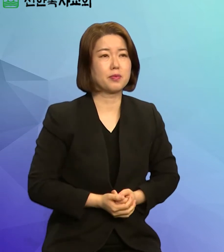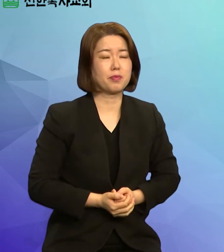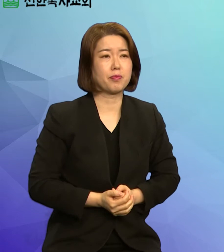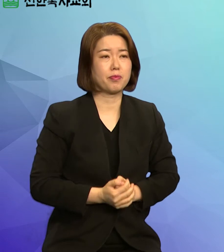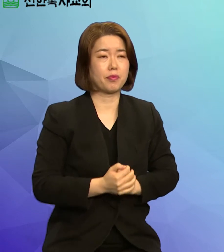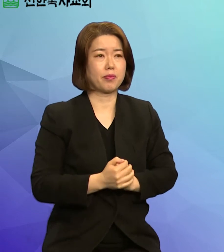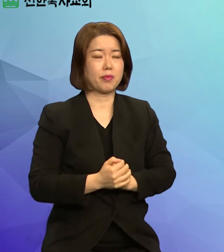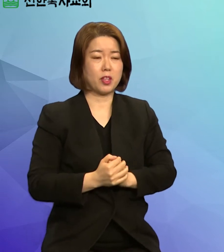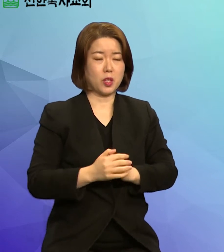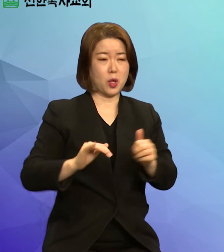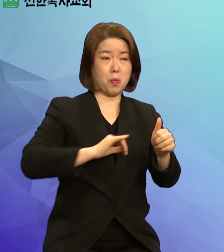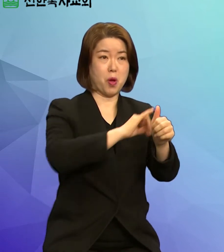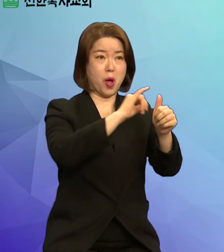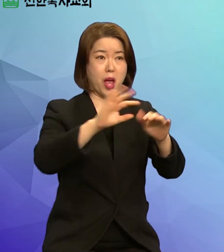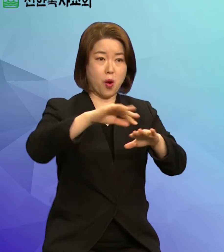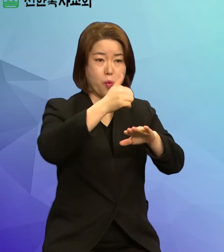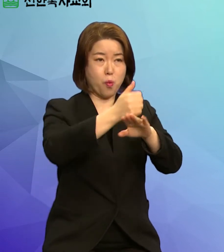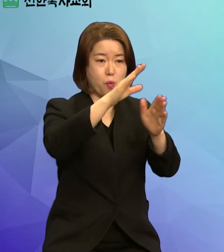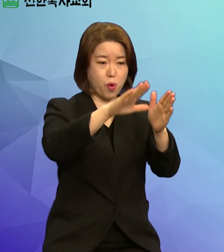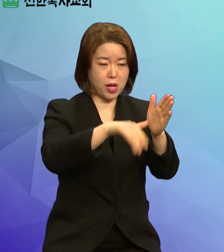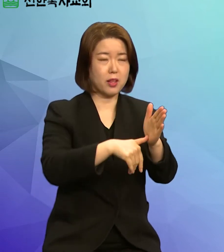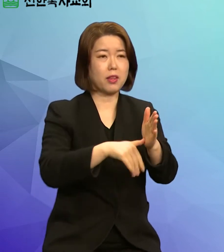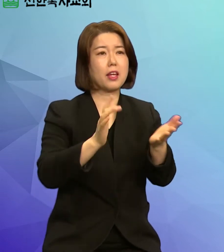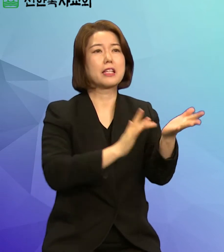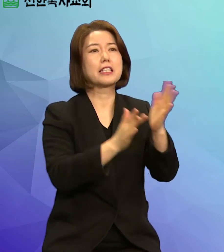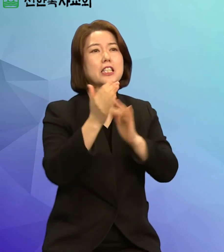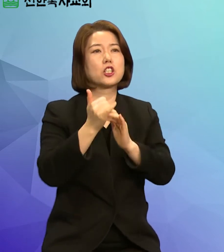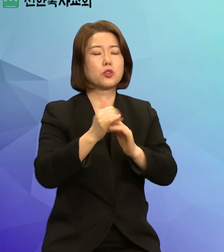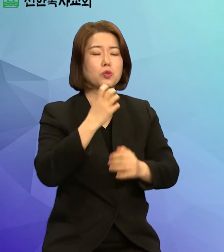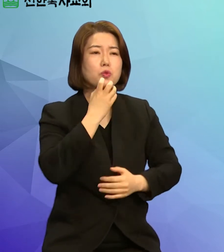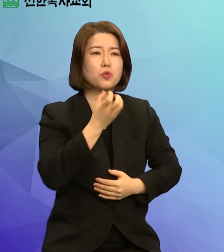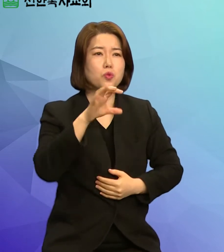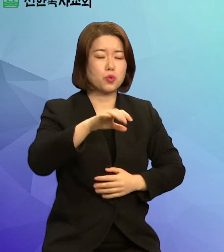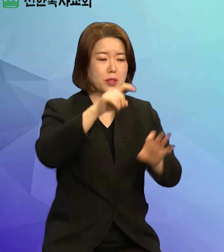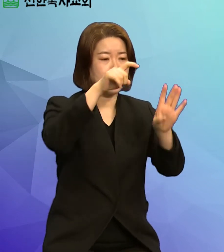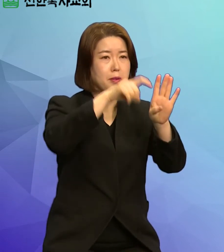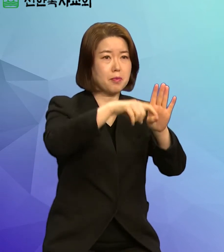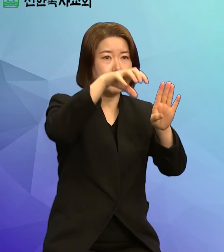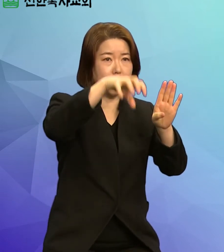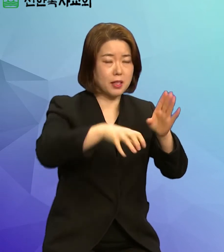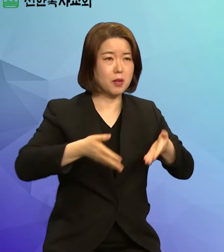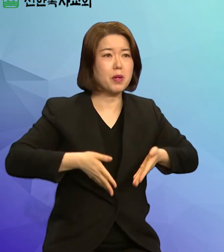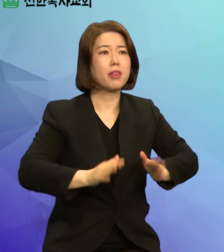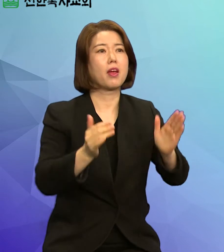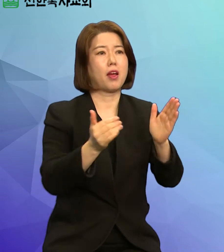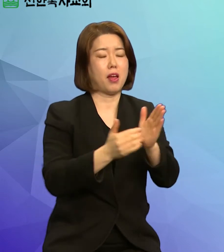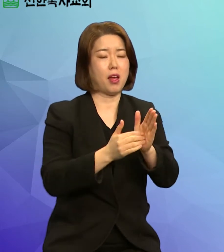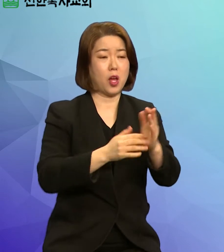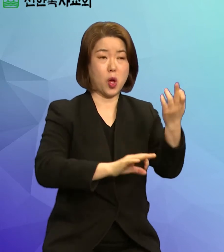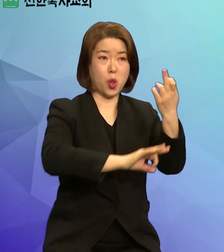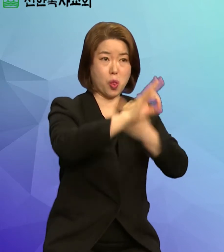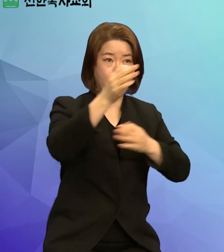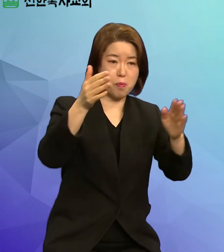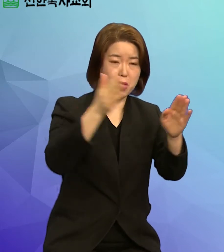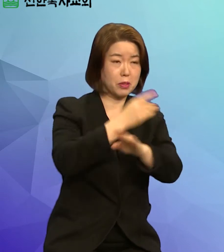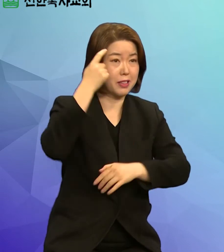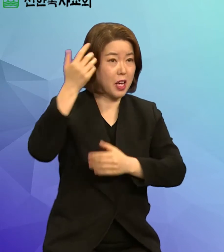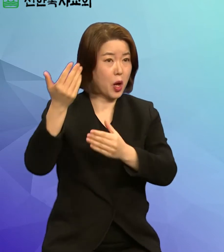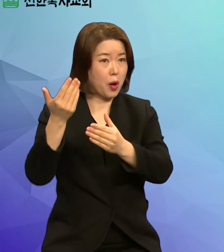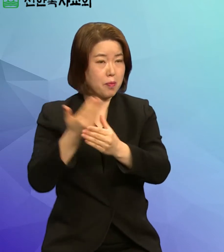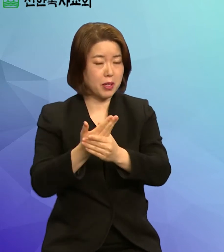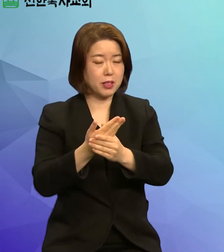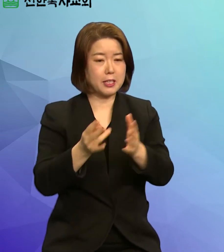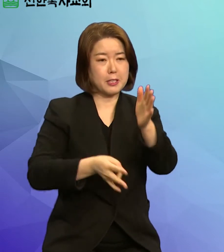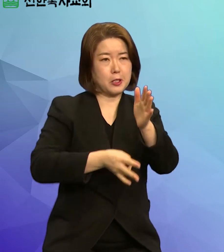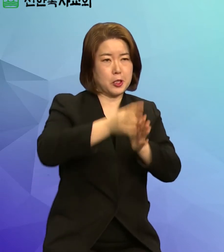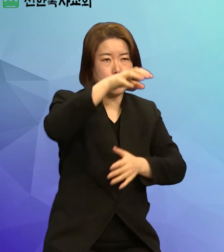헤롯 왕 때에 예수께서 유대 베들레헴에서 나시매 동방으로부터 박사들이 예루살렘에 이르러